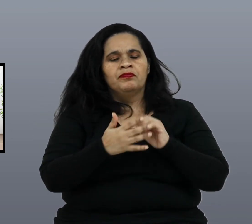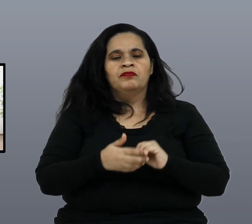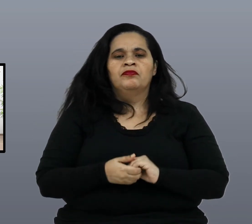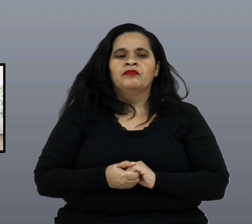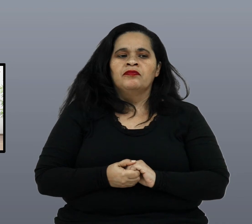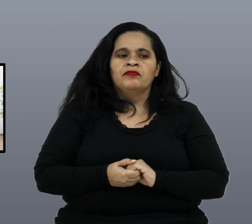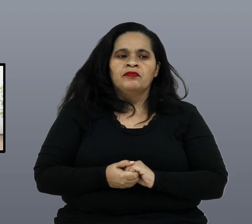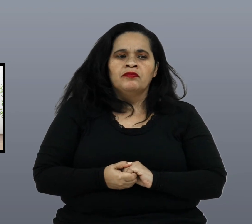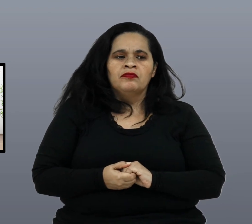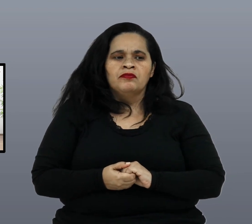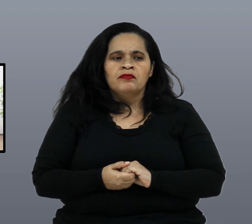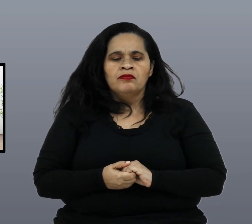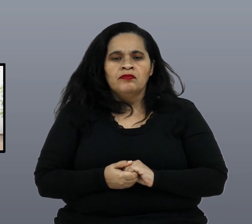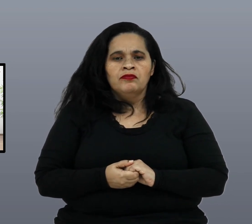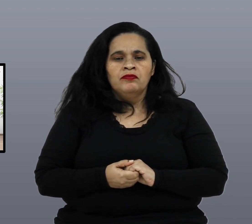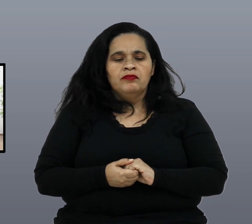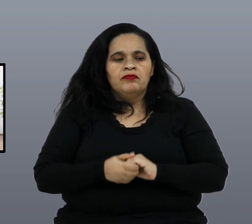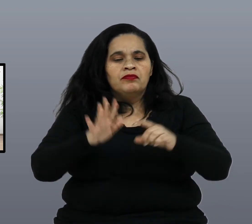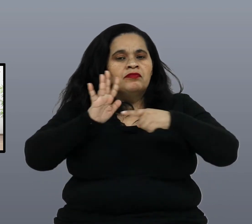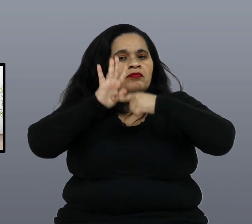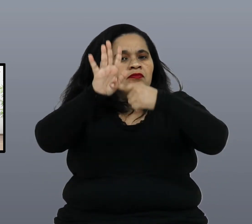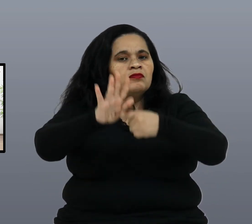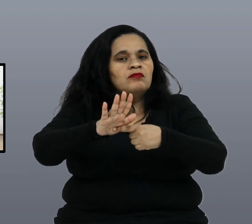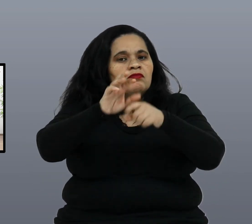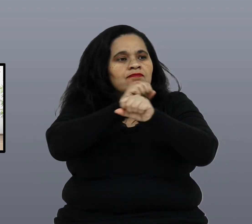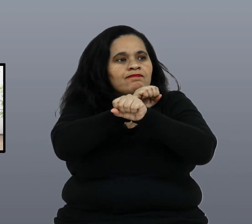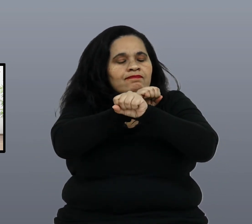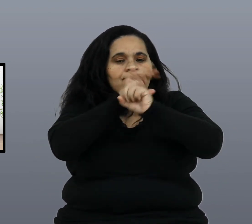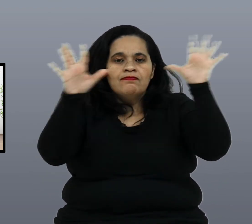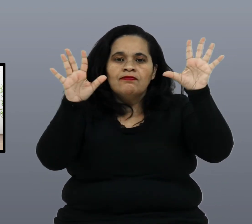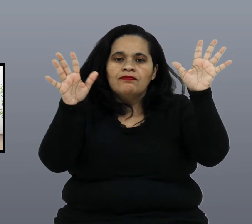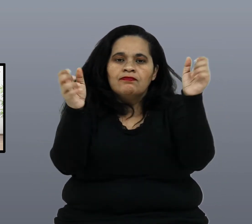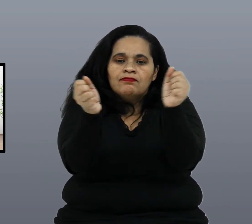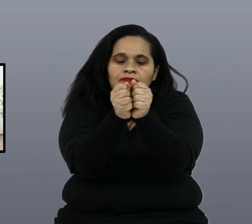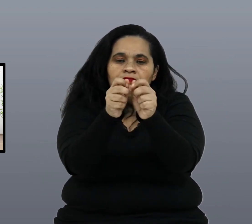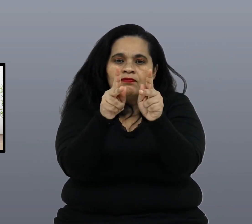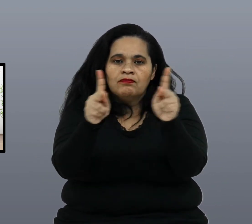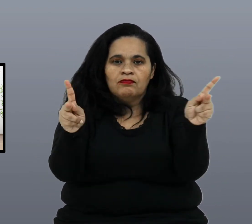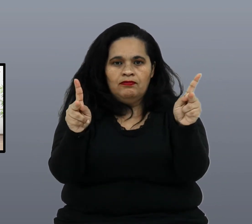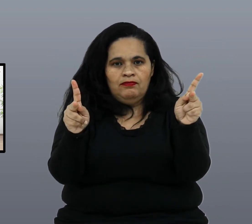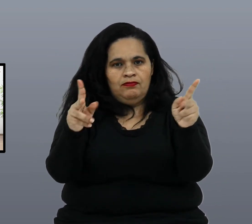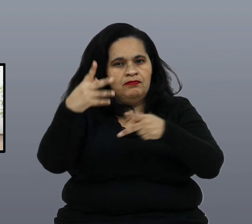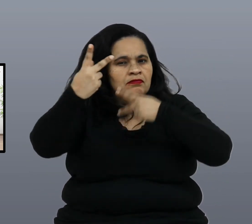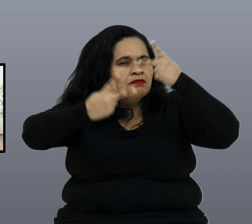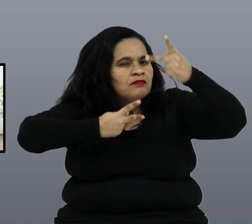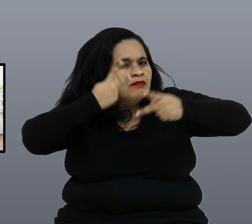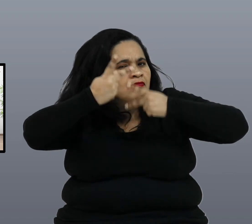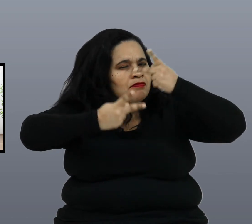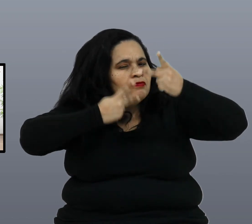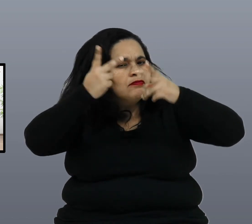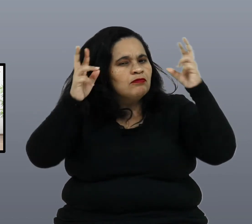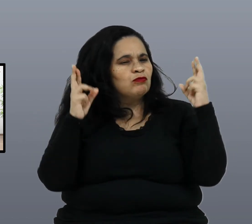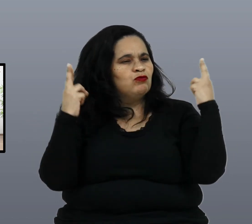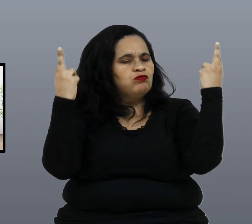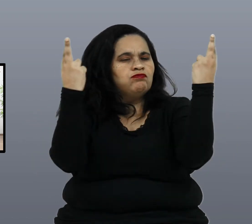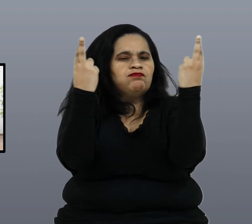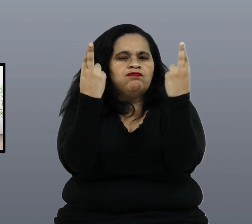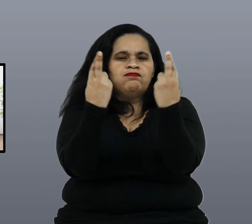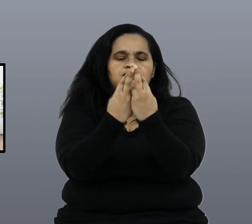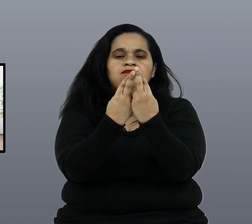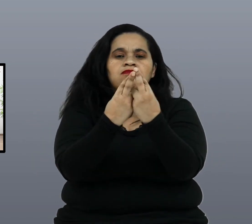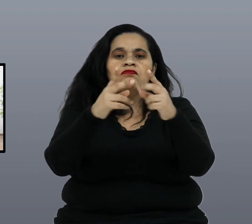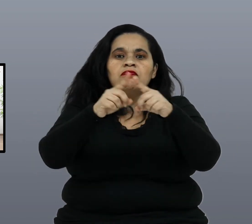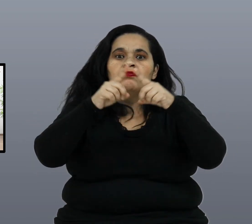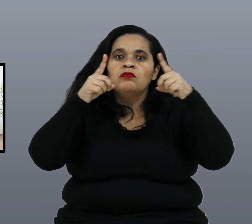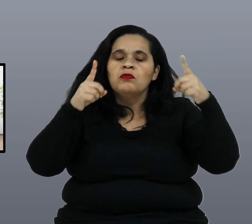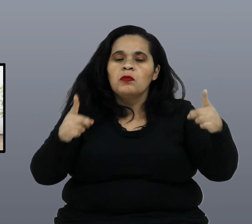uma clara ligação com o Apocalipse. Está falando já não da época dos reinos, né, Medo-Pérsia, mas está